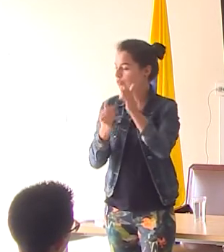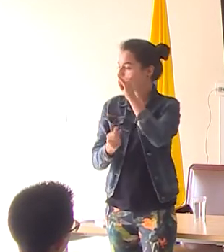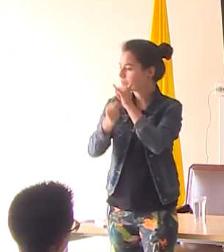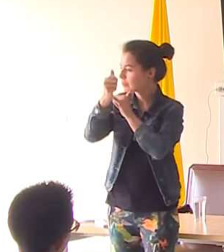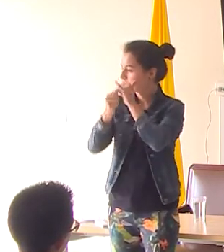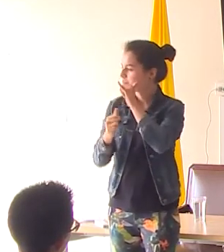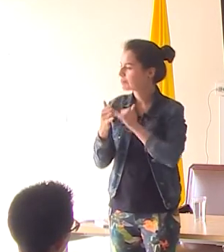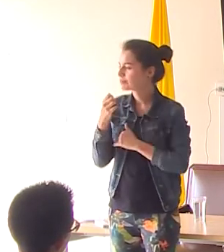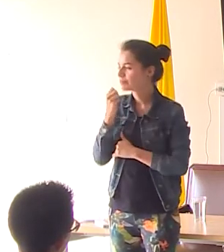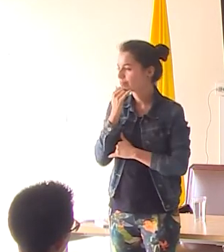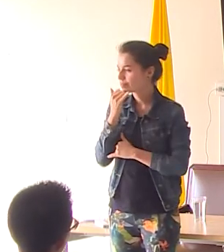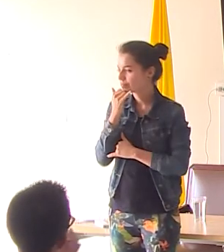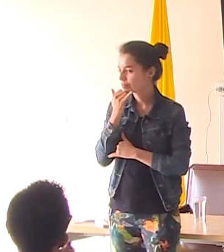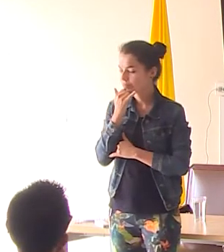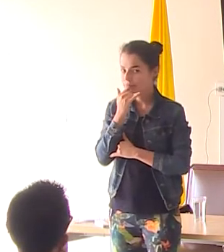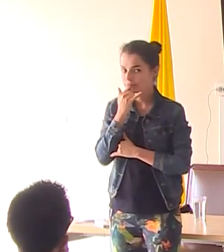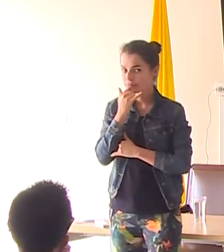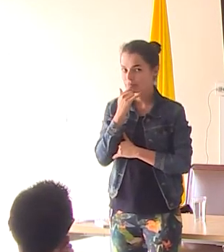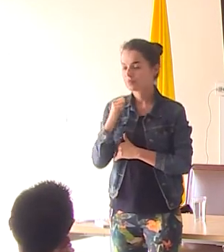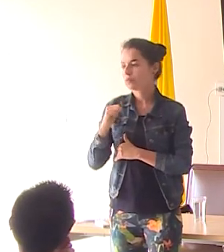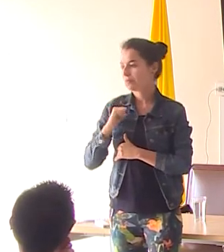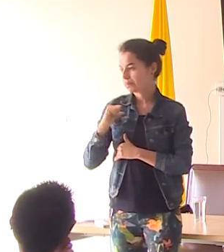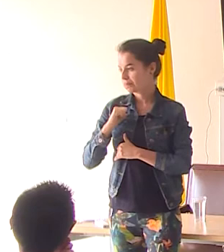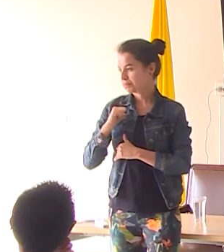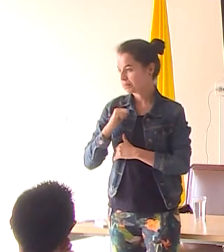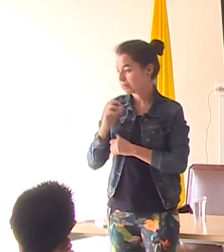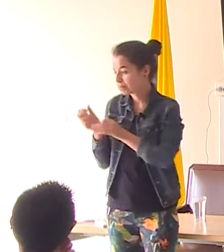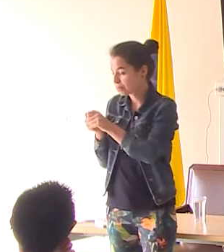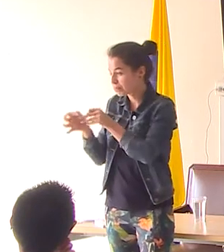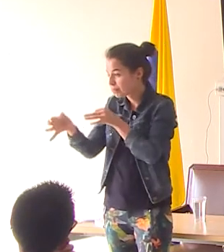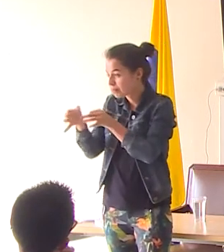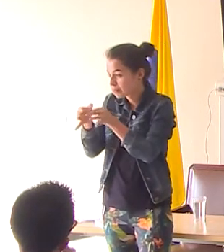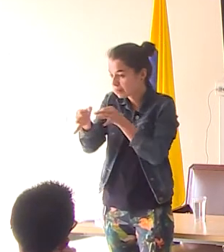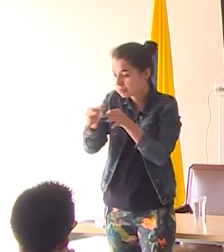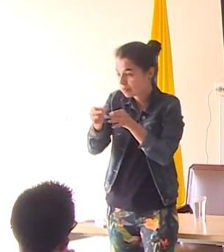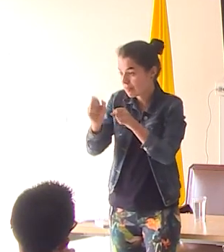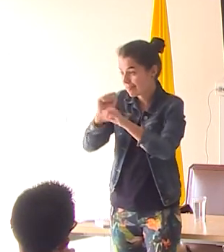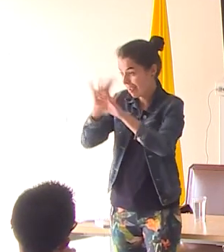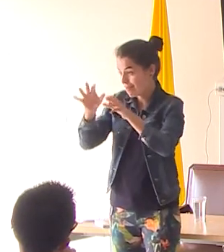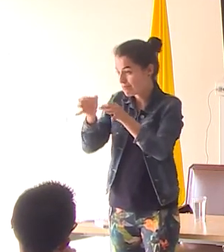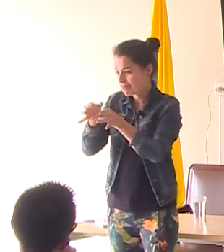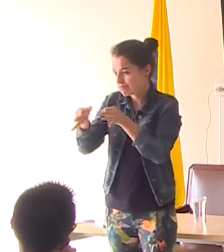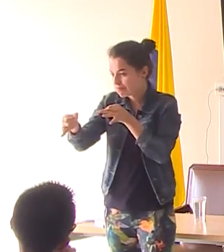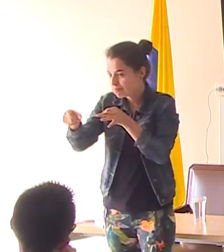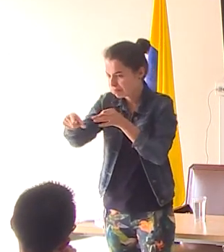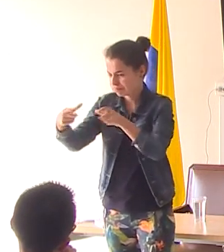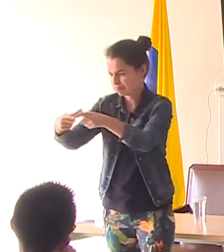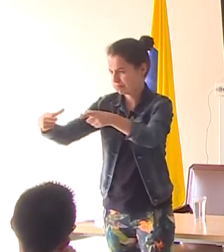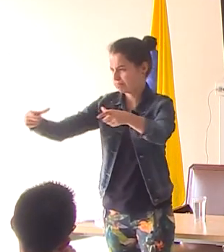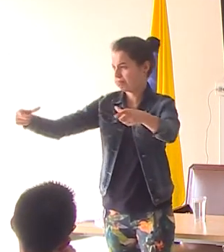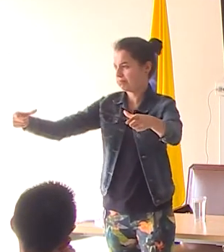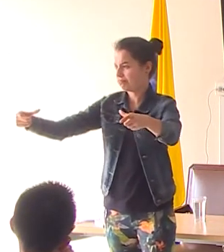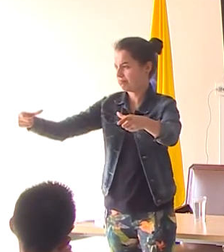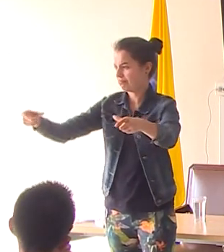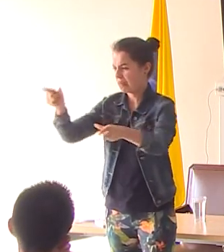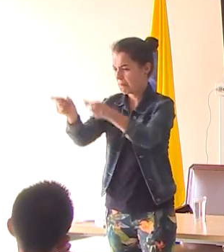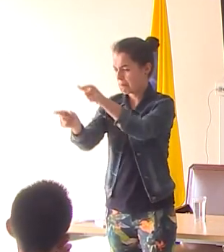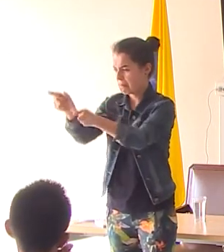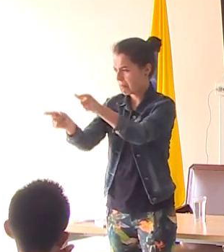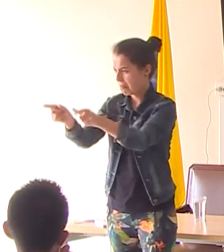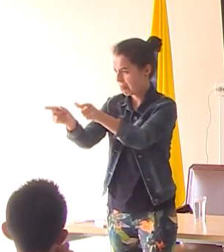tenemos unos municipios que si bien son grandes tienen grandes cantidades de población